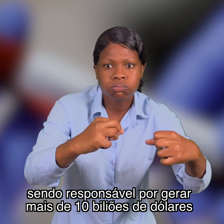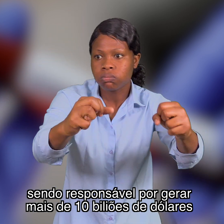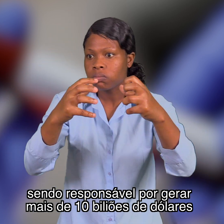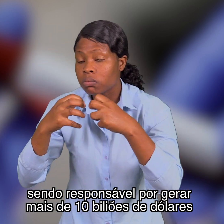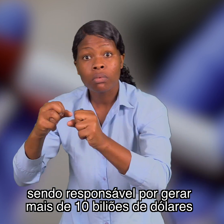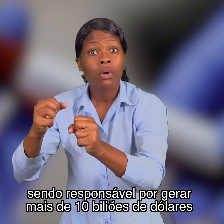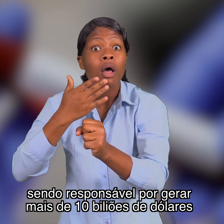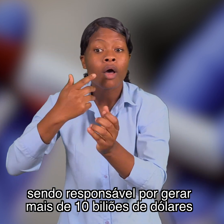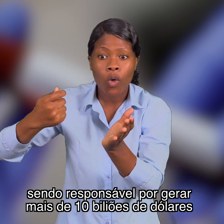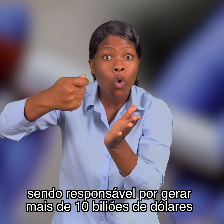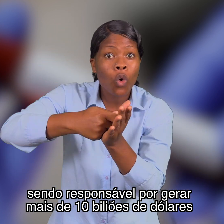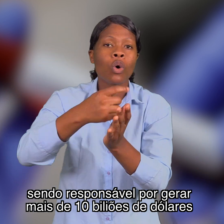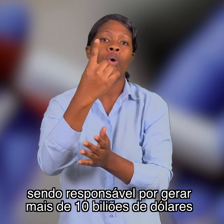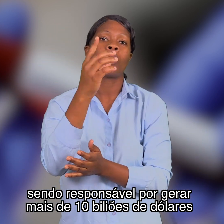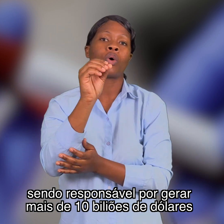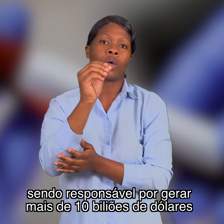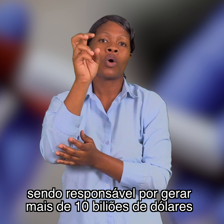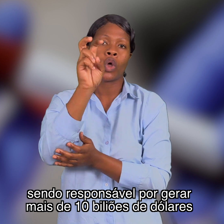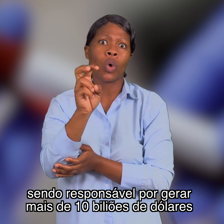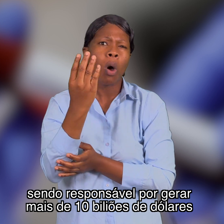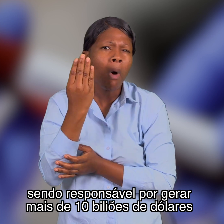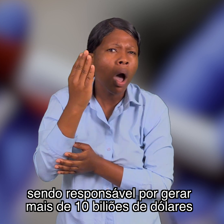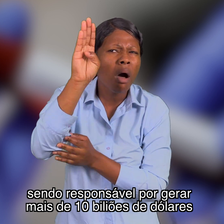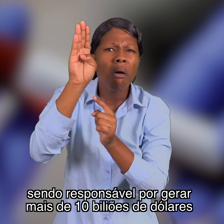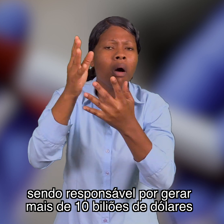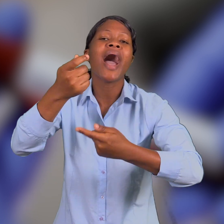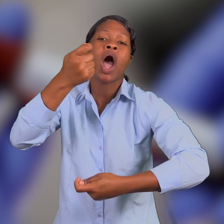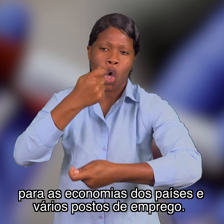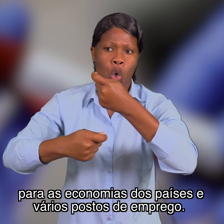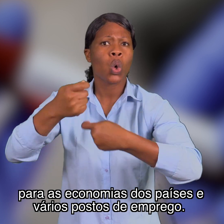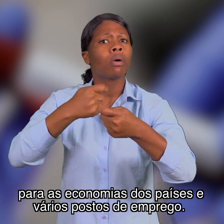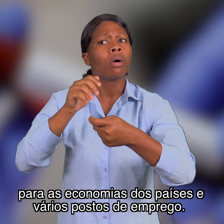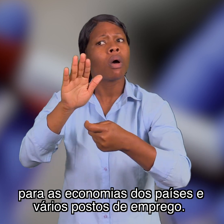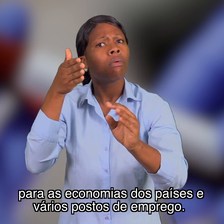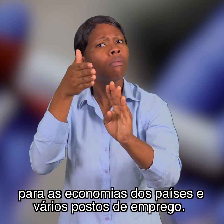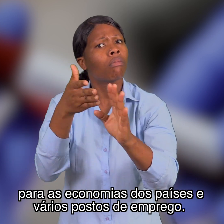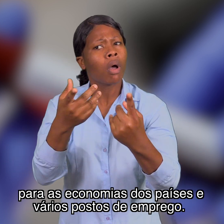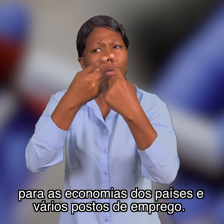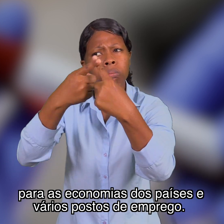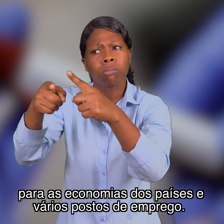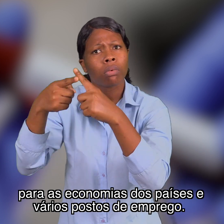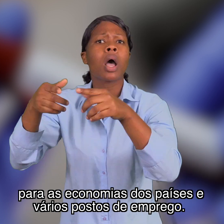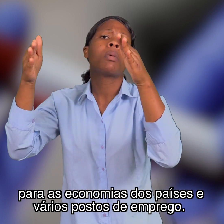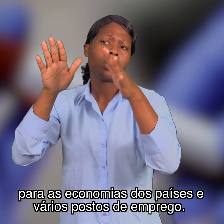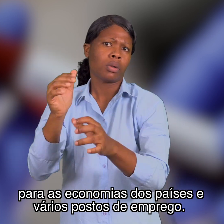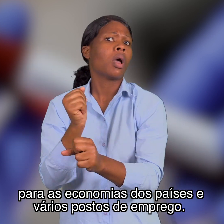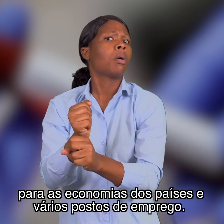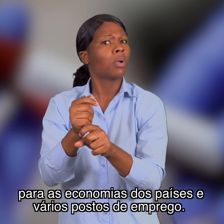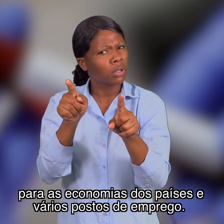responsável por gerar mais de 10 bilhões de dólares para as economias dos países e vários